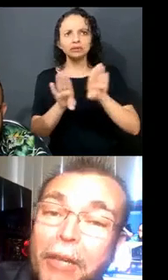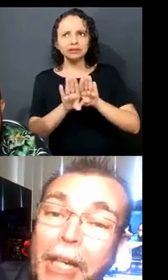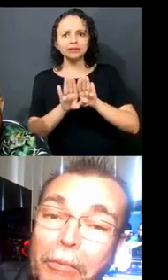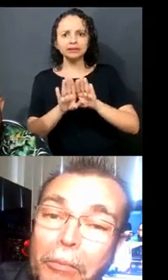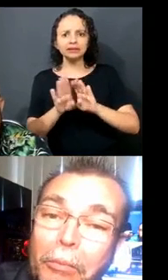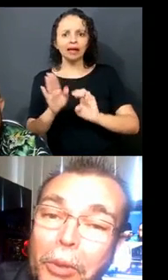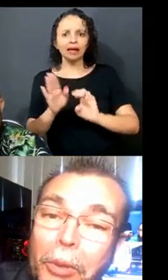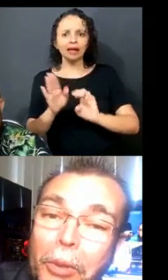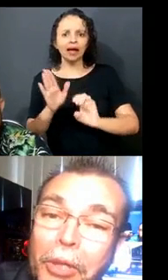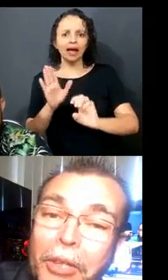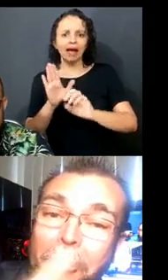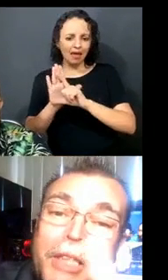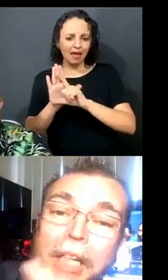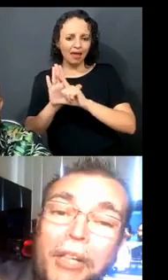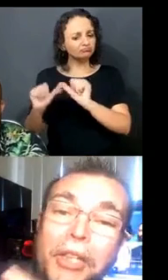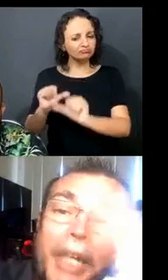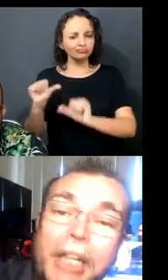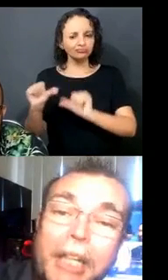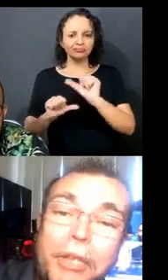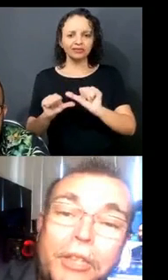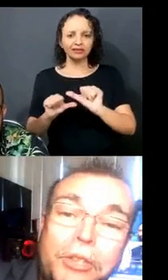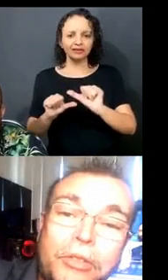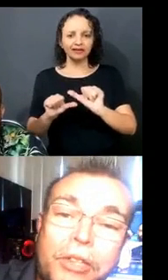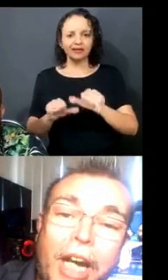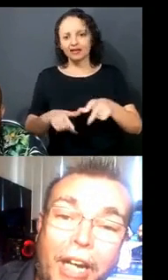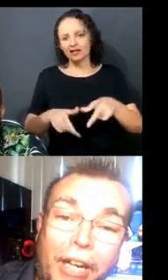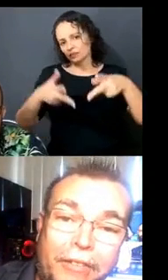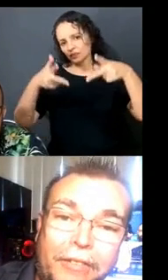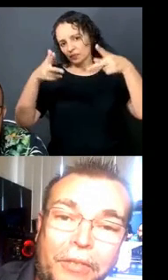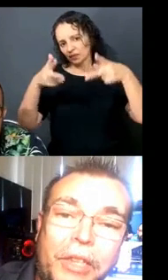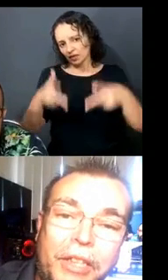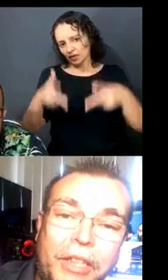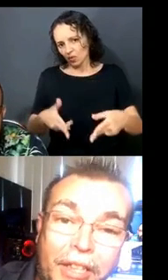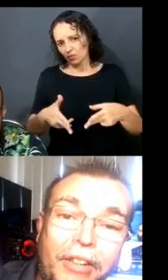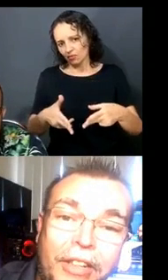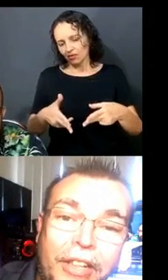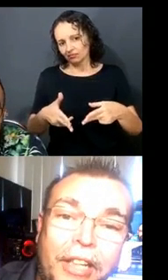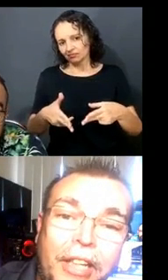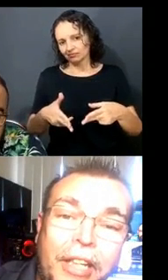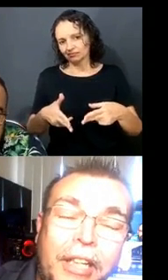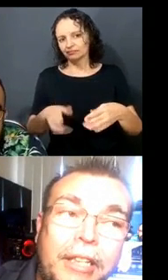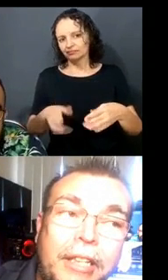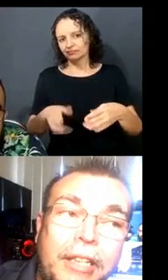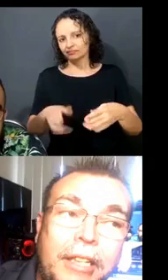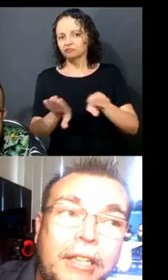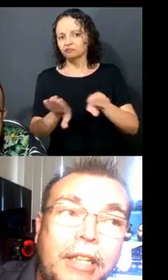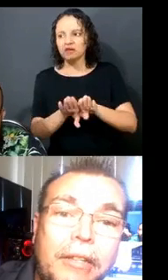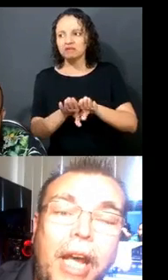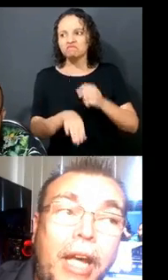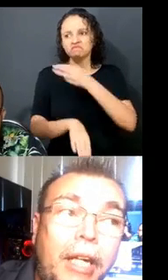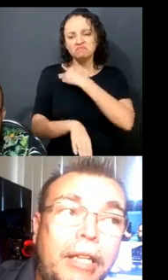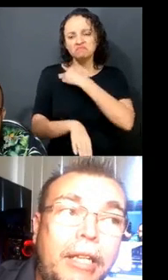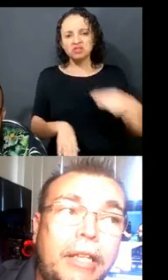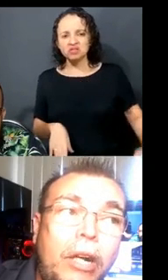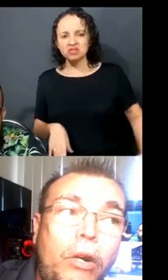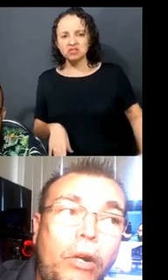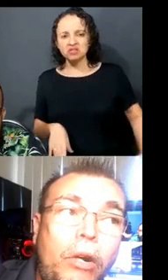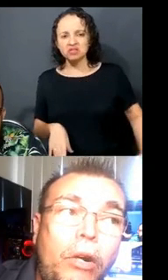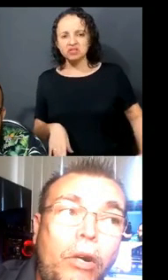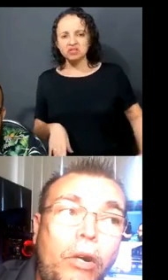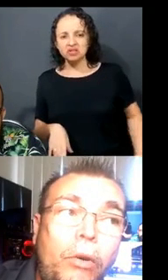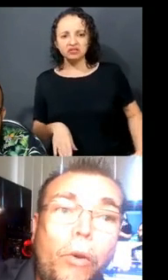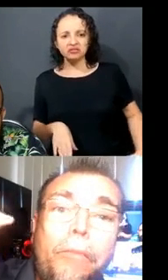fazer também, porque o Supremo não podia ter reunião cada ministro em um lugar. Entendeu? E teve que fazer.